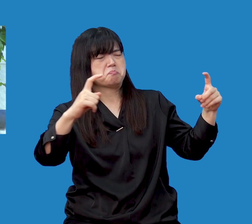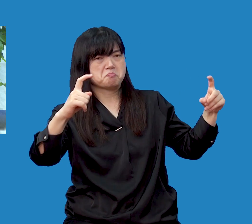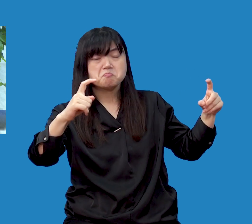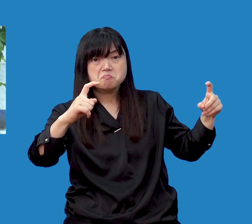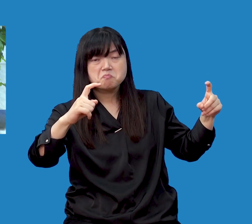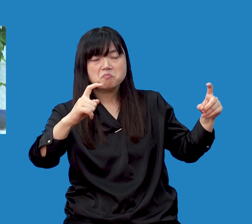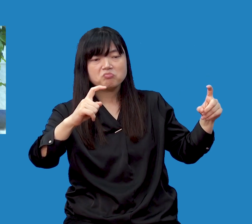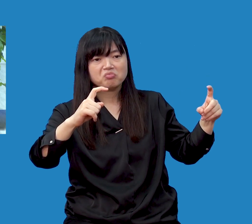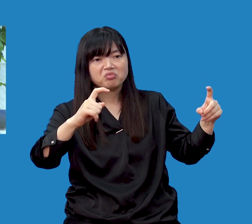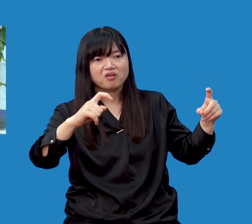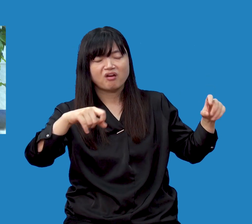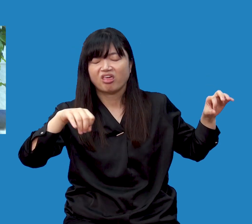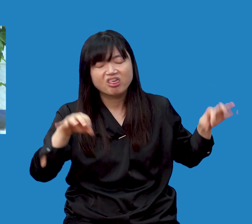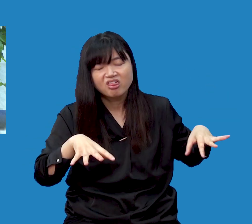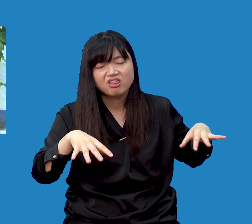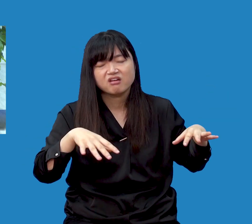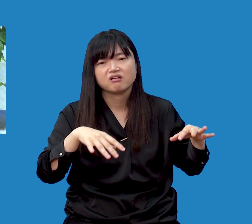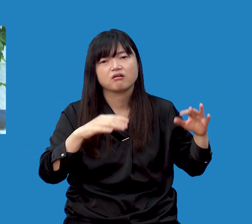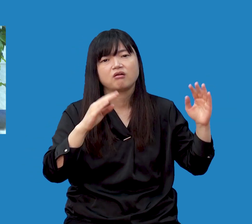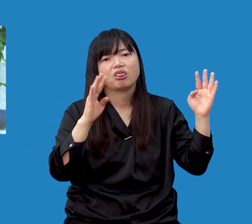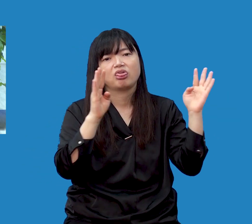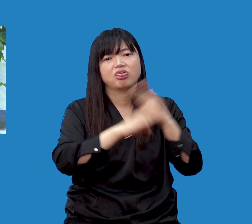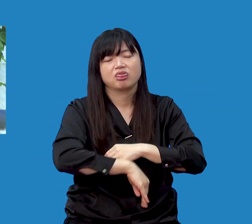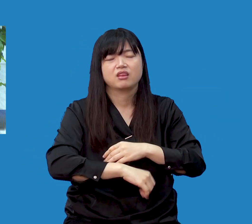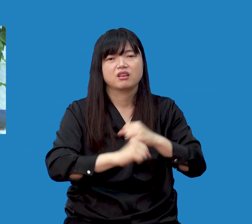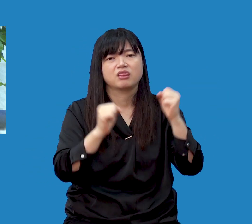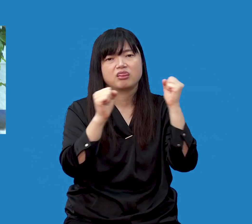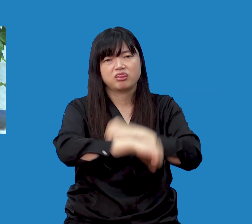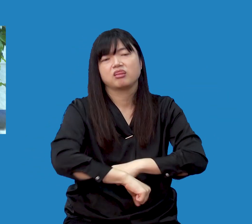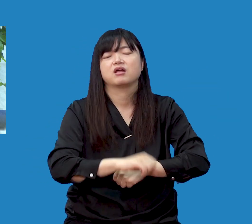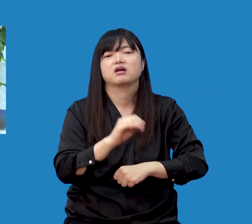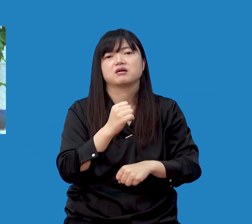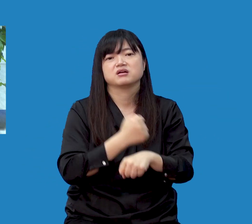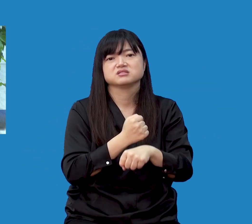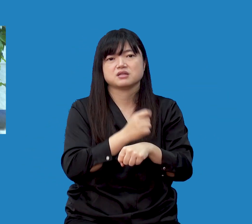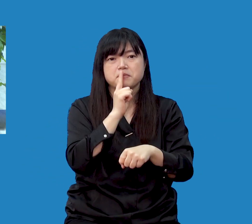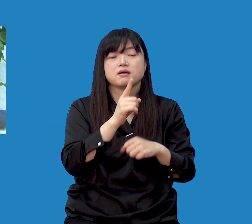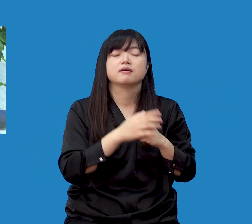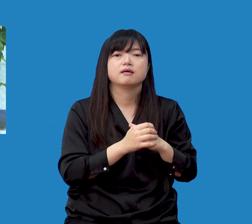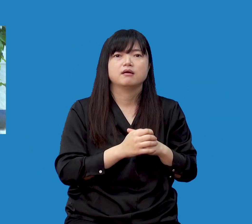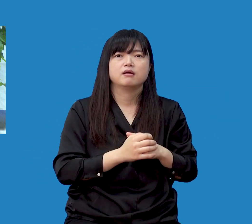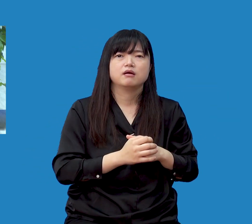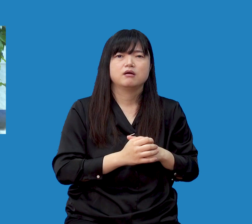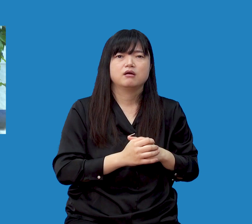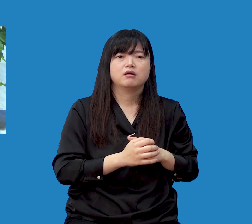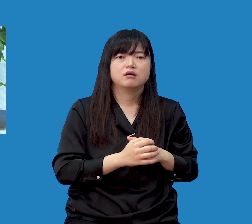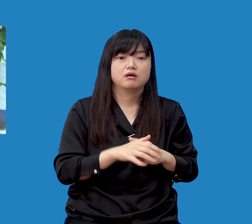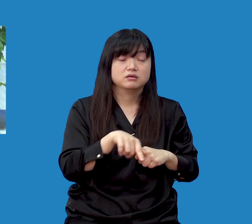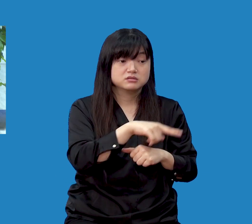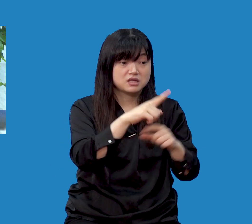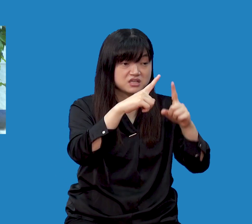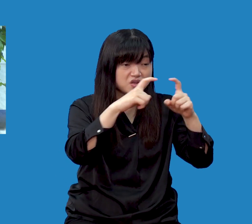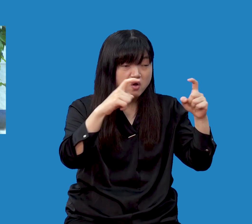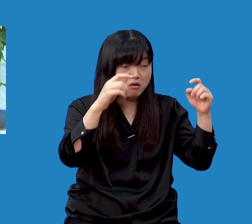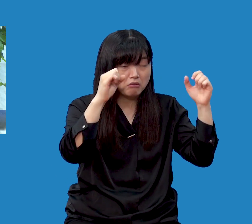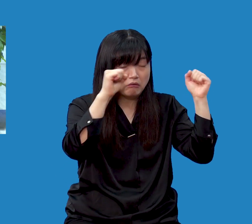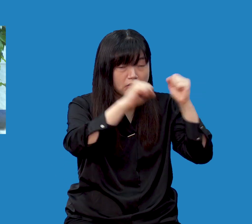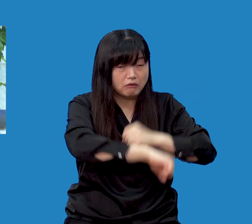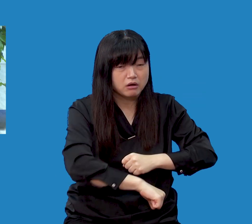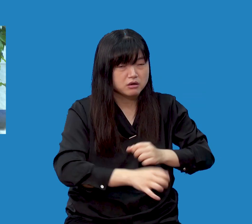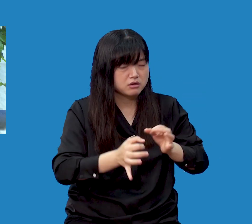성읍을 황폐하게 하신다 했습니다. 무너지고 황폐한 그들의 성읍을